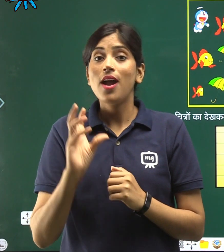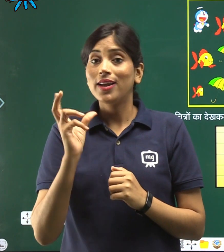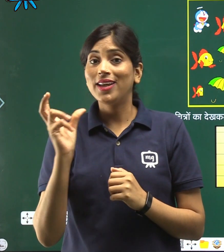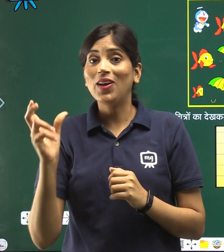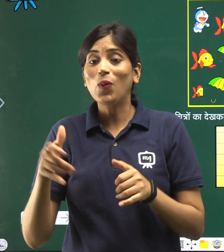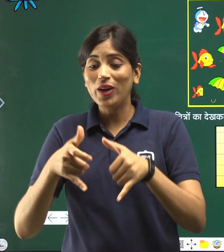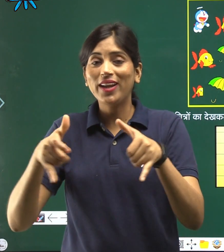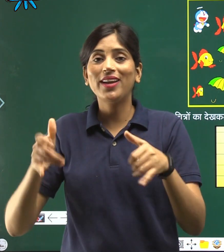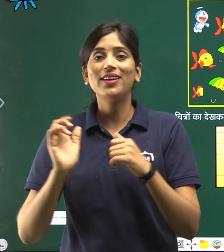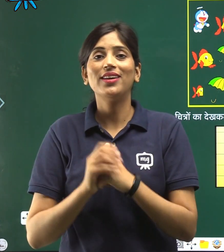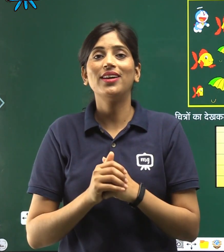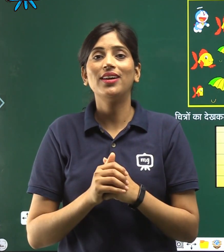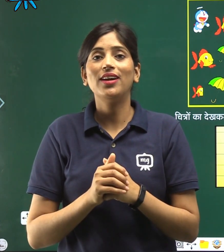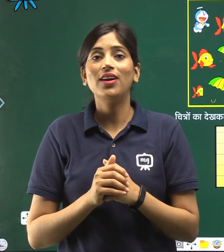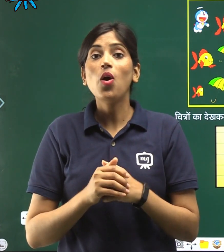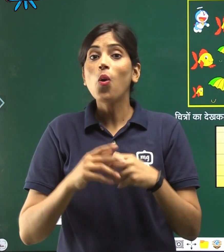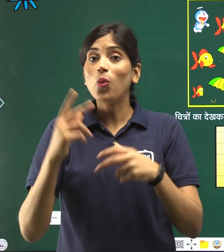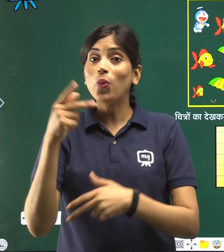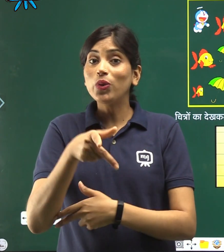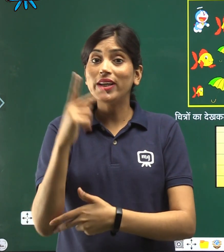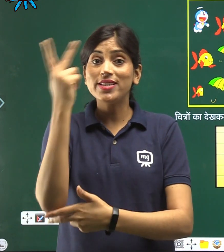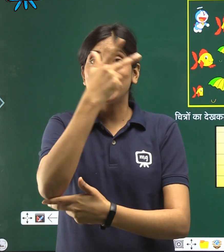खिलौने, उनके चित्र